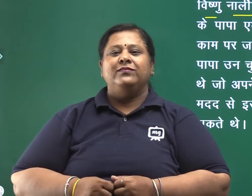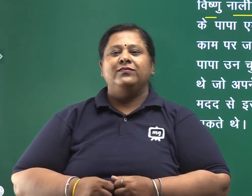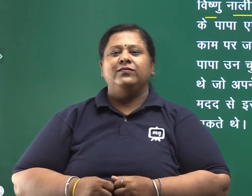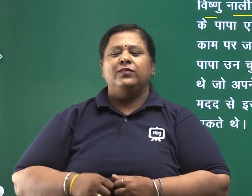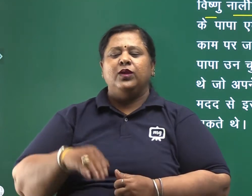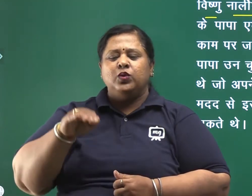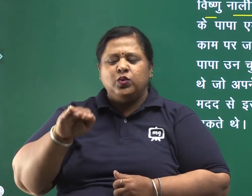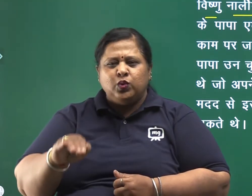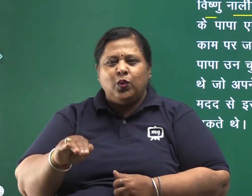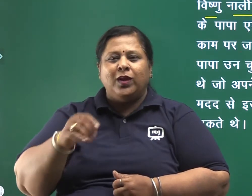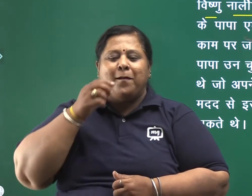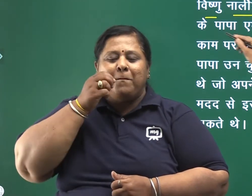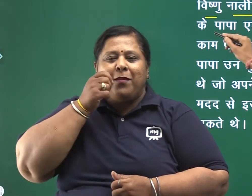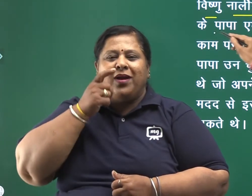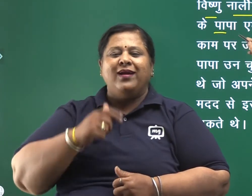छोटू के पापा